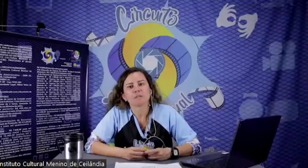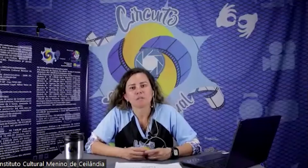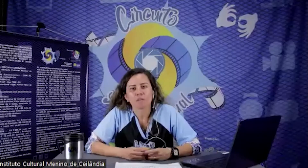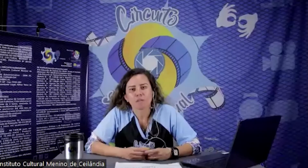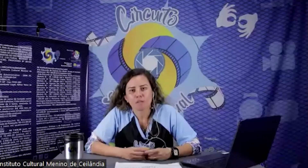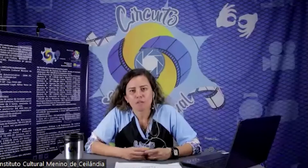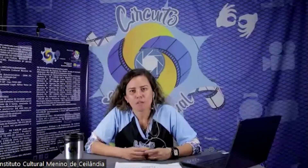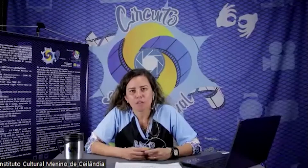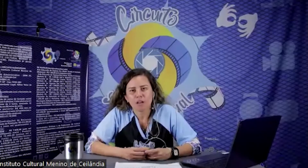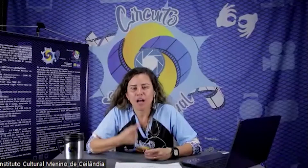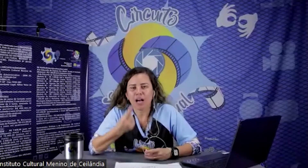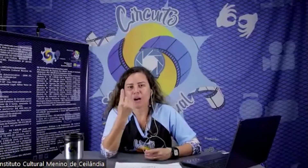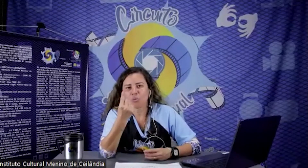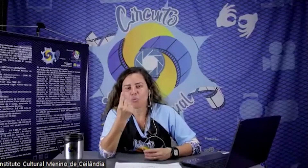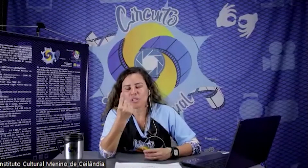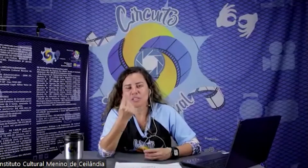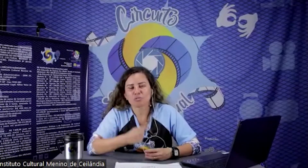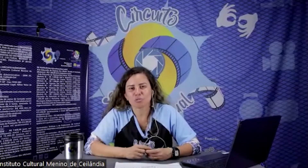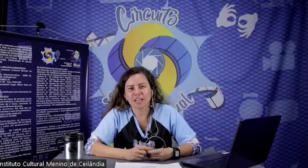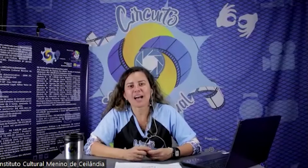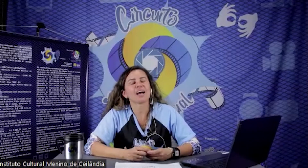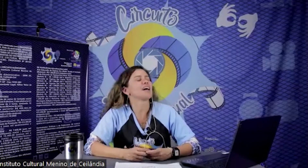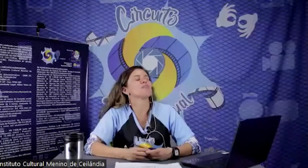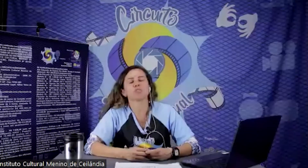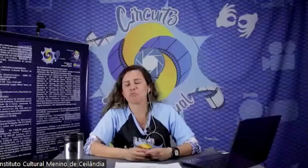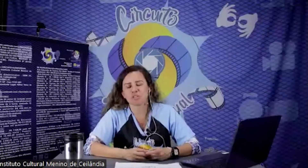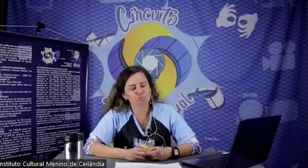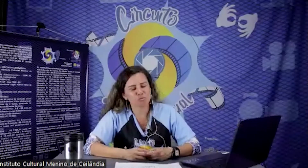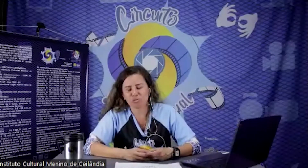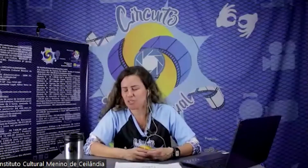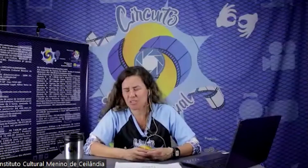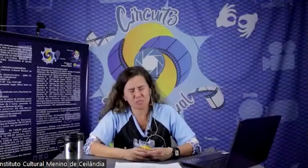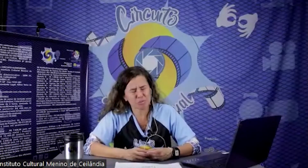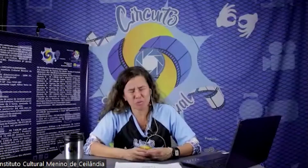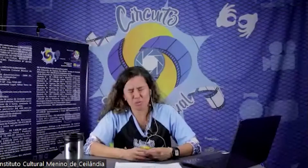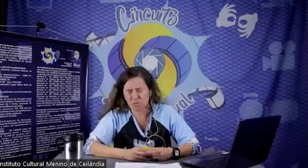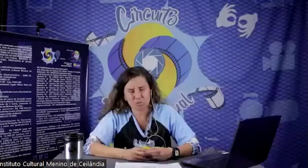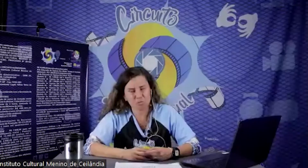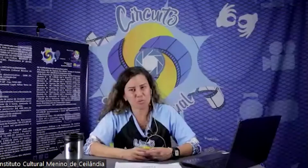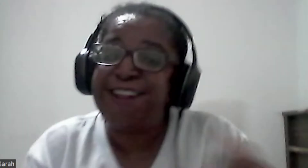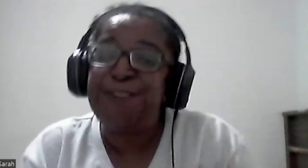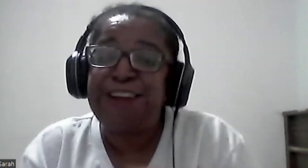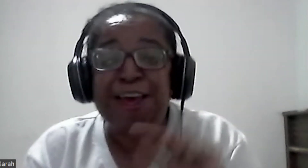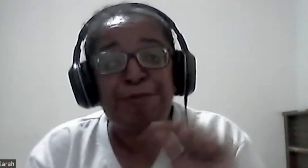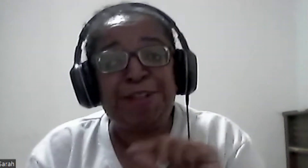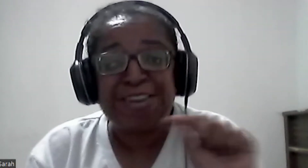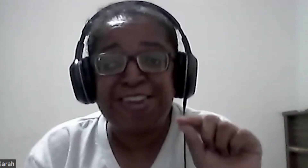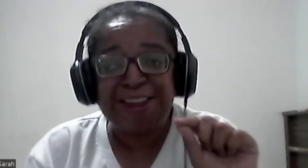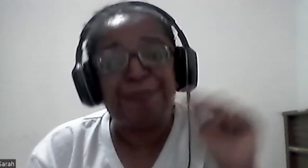os ouvintes, eu sou a única surda. A única surda. É o que eu vejo muito. Única surda. Eu me senti assim, um